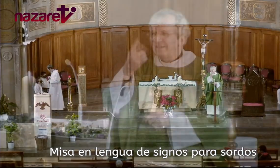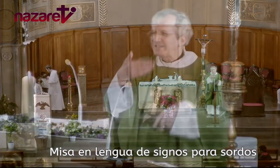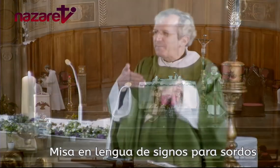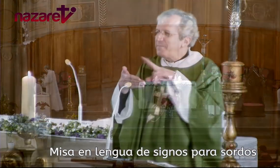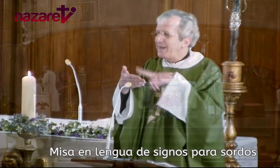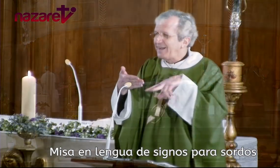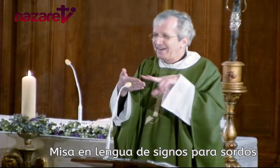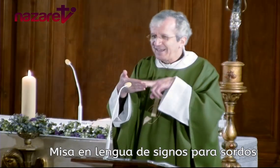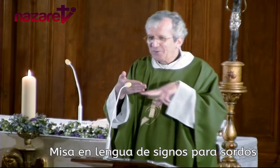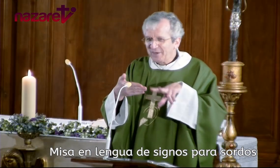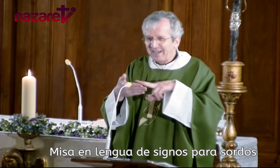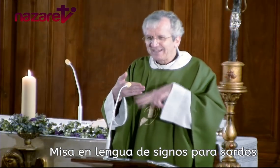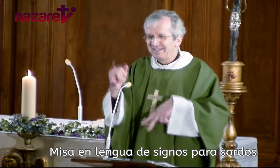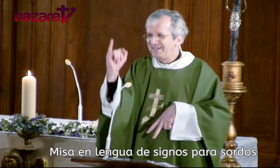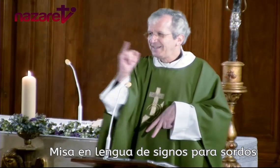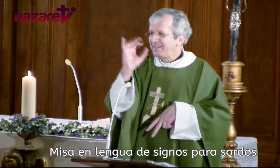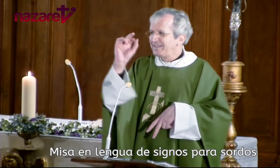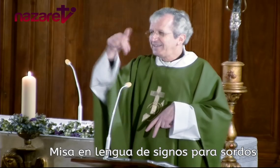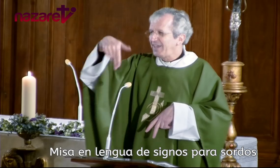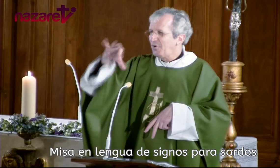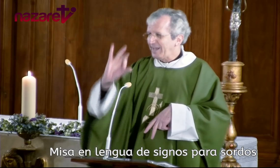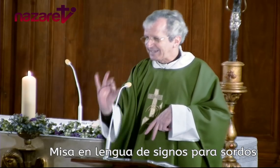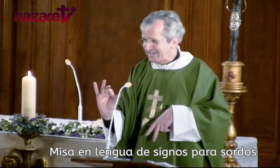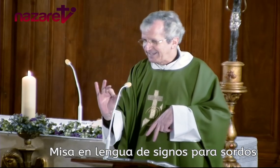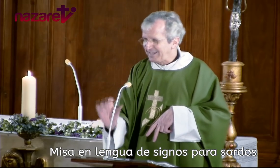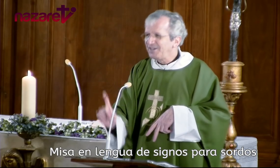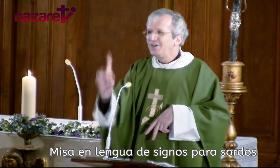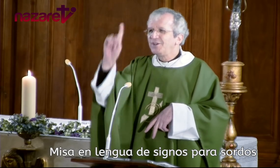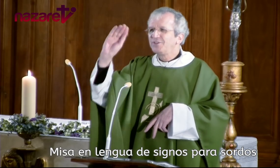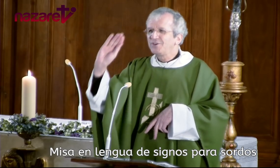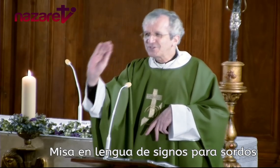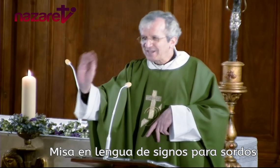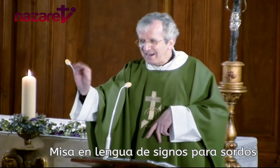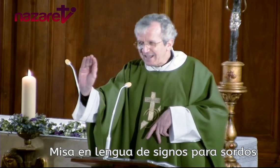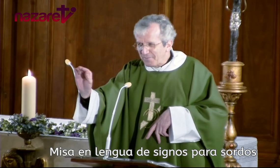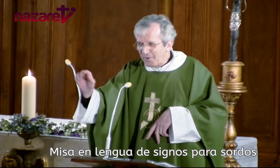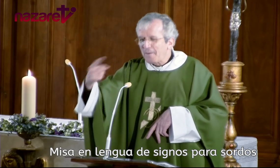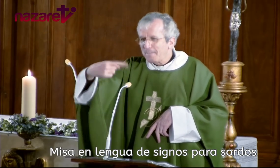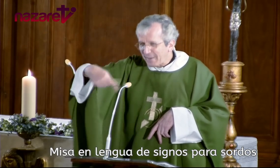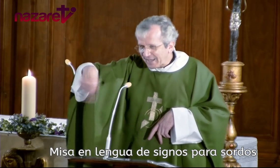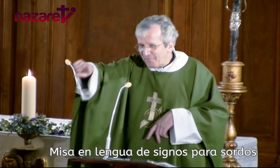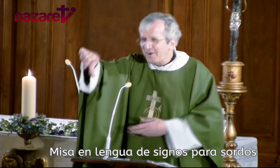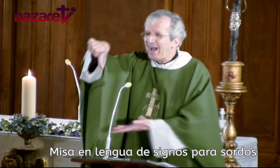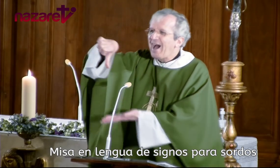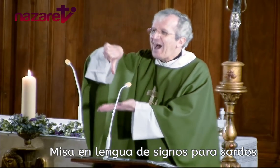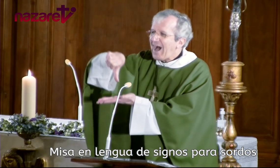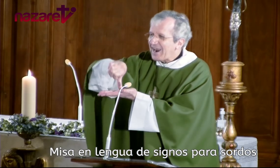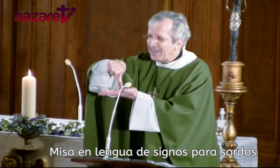Esta primera lectura de Jonás, Dios le llamó para que fuera a la ciudad